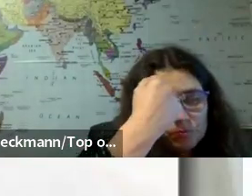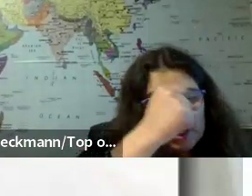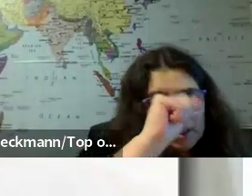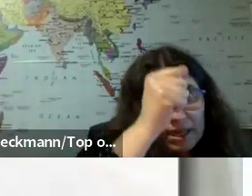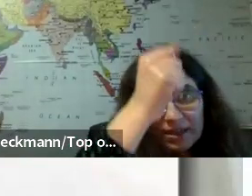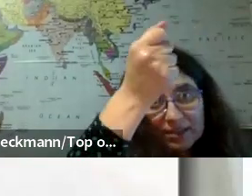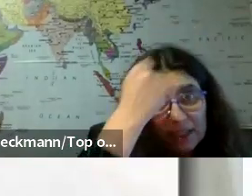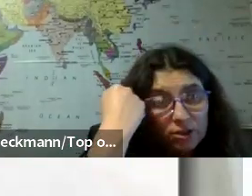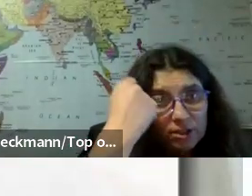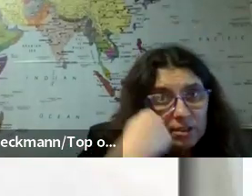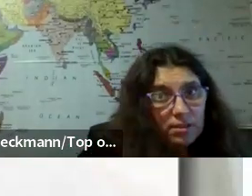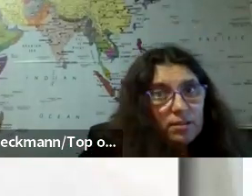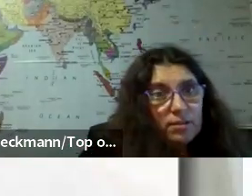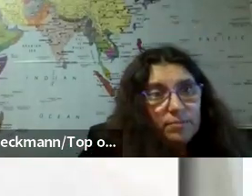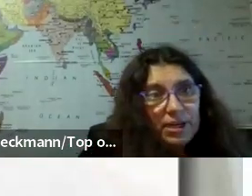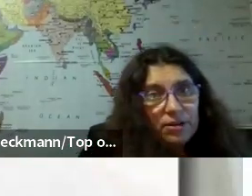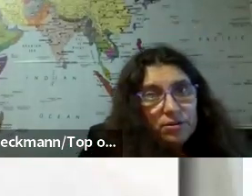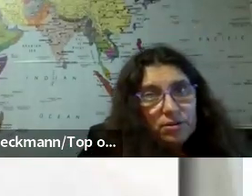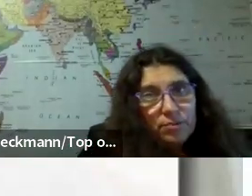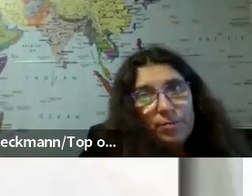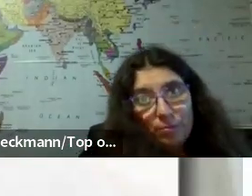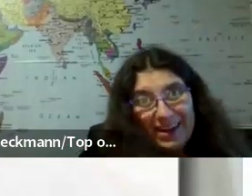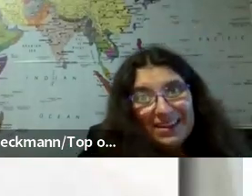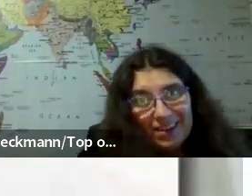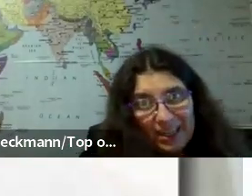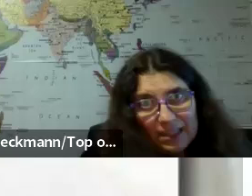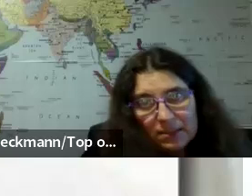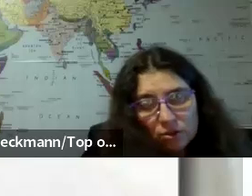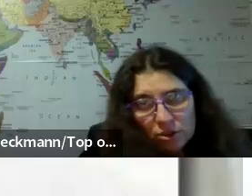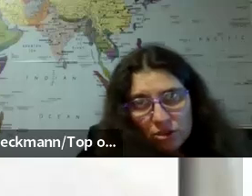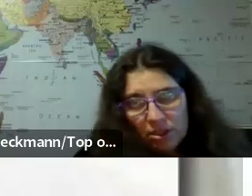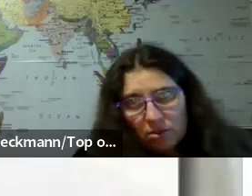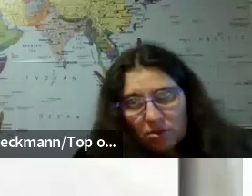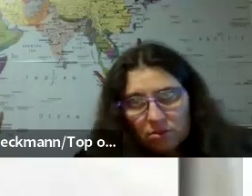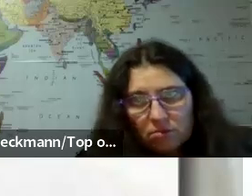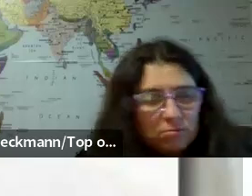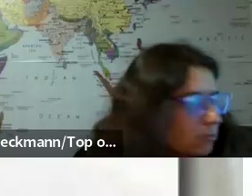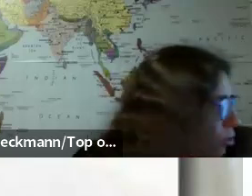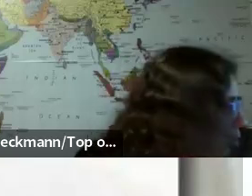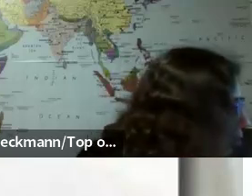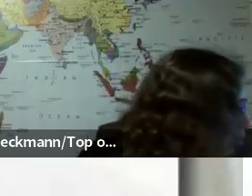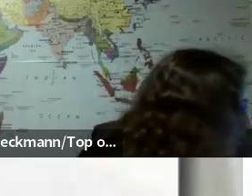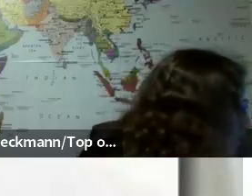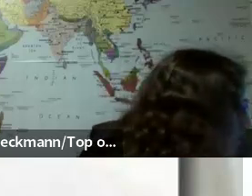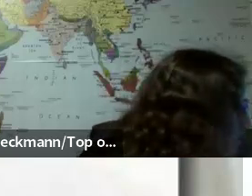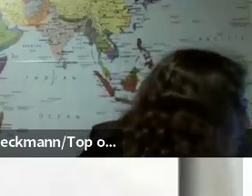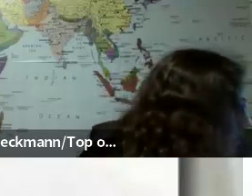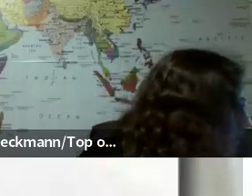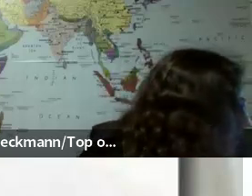un alcanzador, pero para trabajar en esas condiciones no puede una